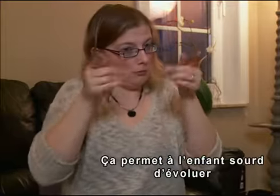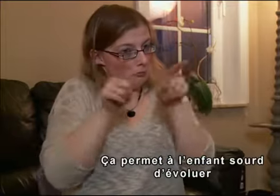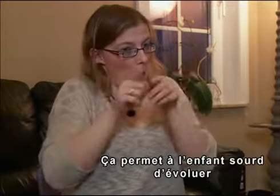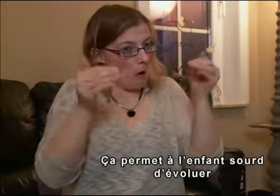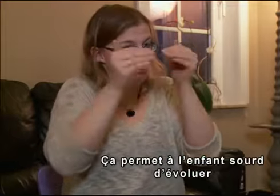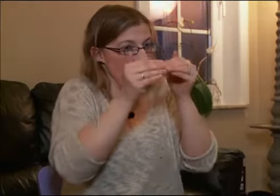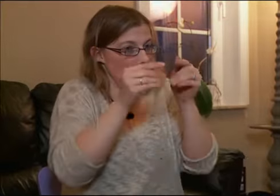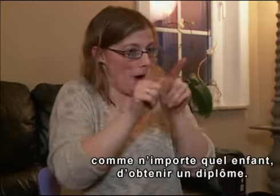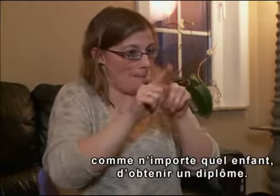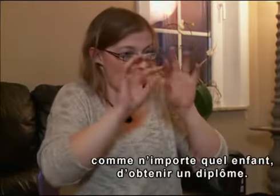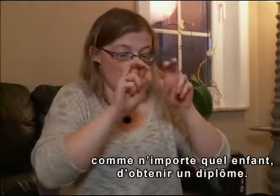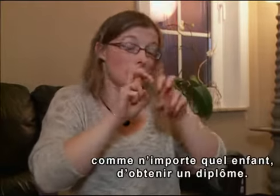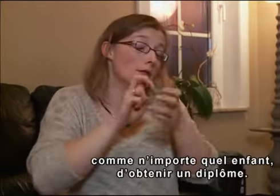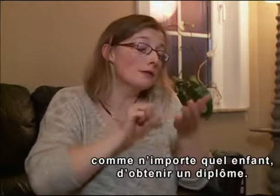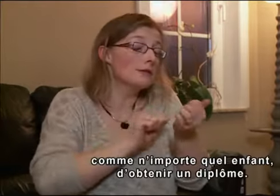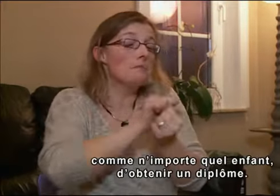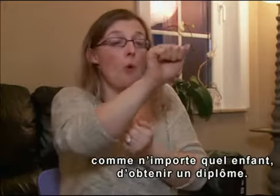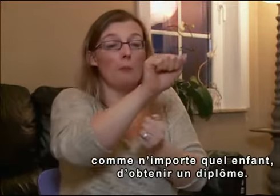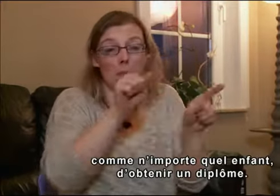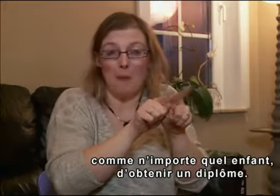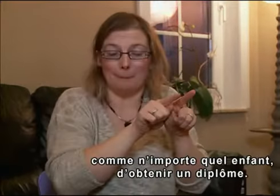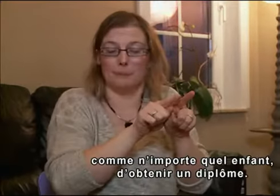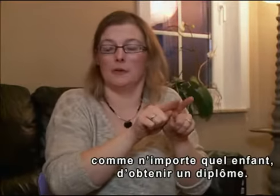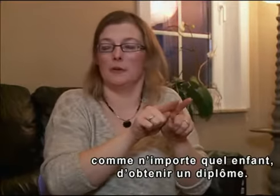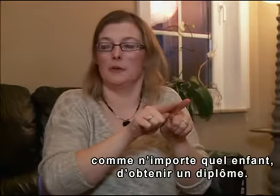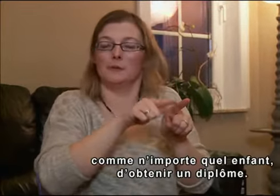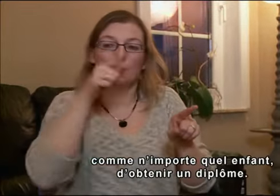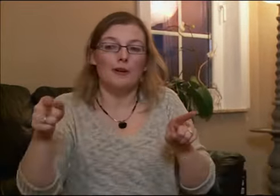l'enfant sourd d'évoluer, comme n'importe quel enfant, d'obtenir un diplôme.